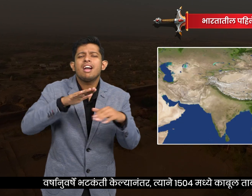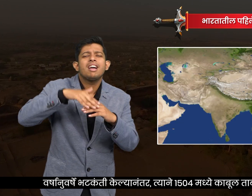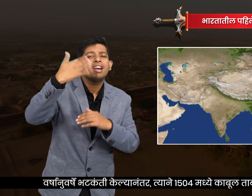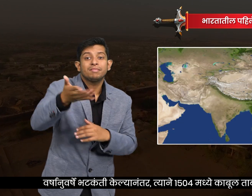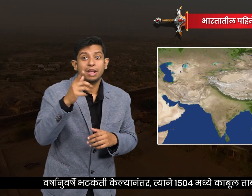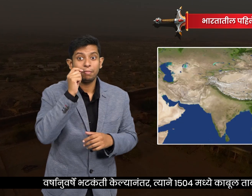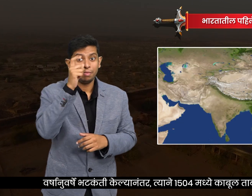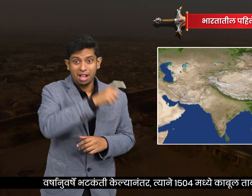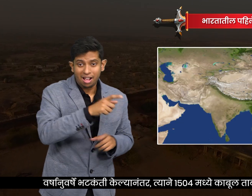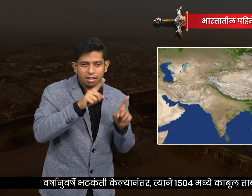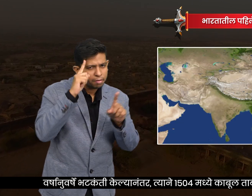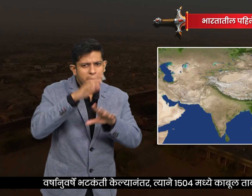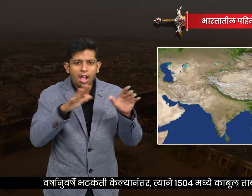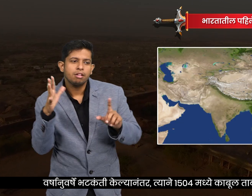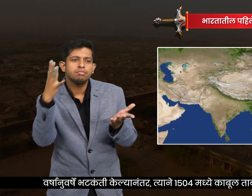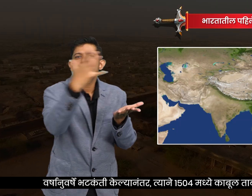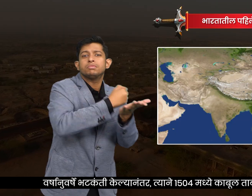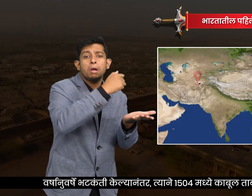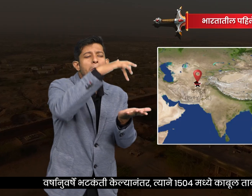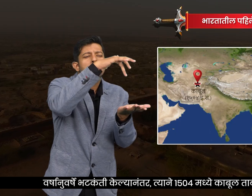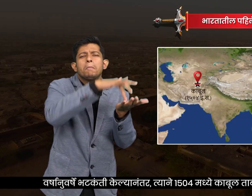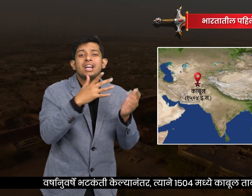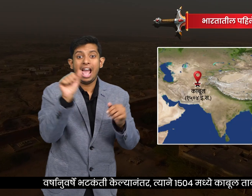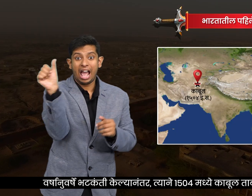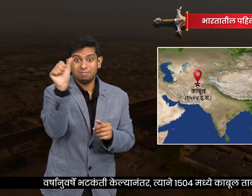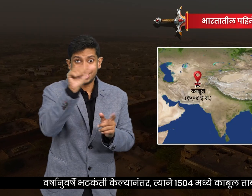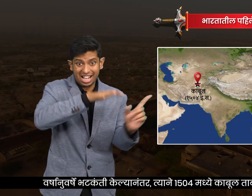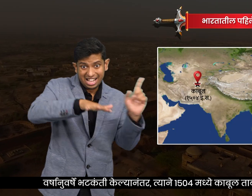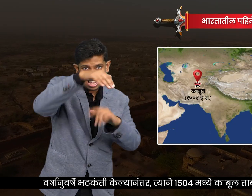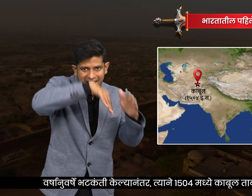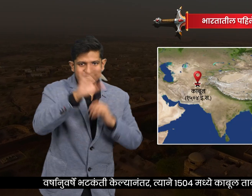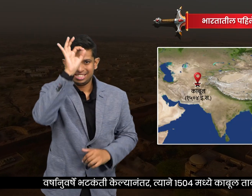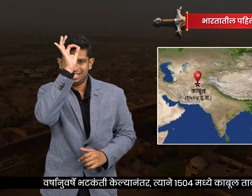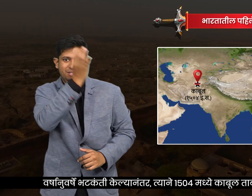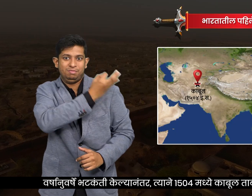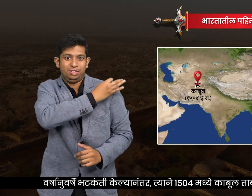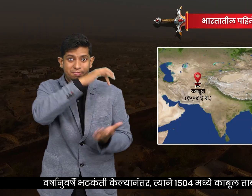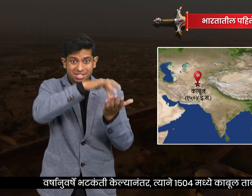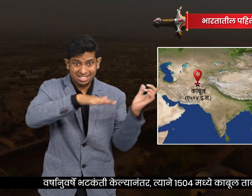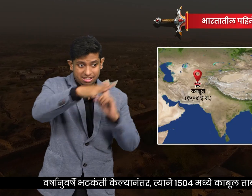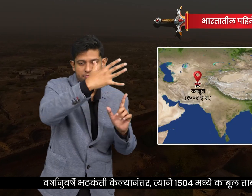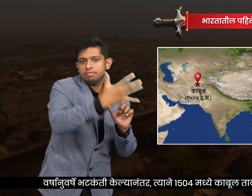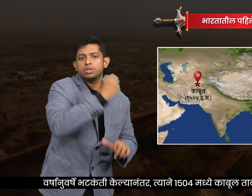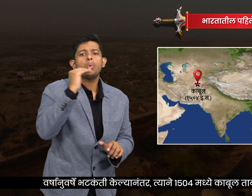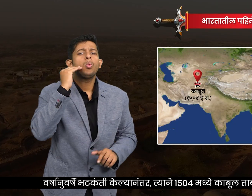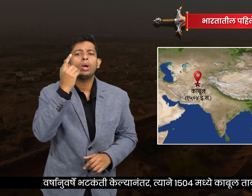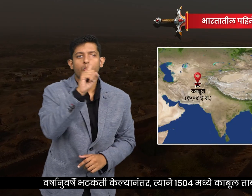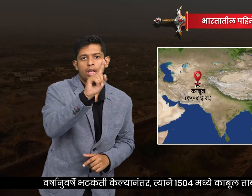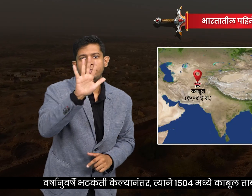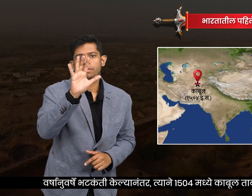वर्षानुवर्षे भटकंती केल्यानंतर त्याने 1504 मध्ये काबूल ताब्यात घेतला.